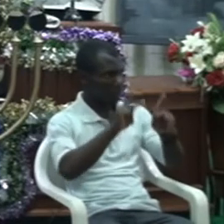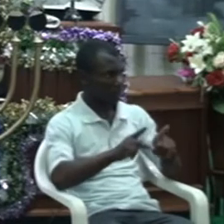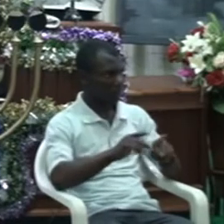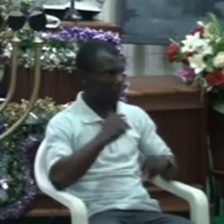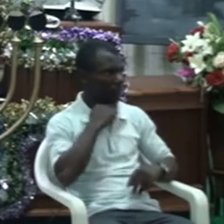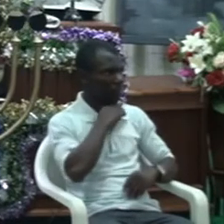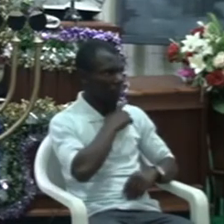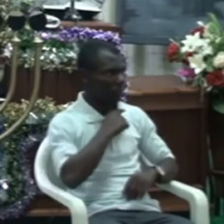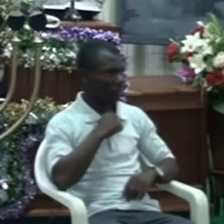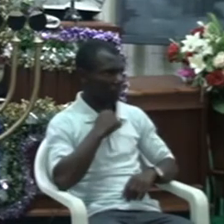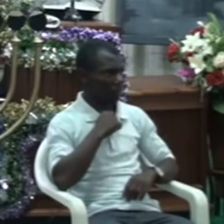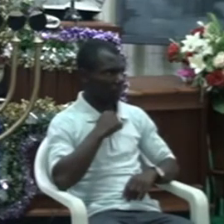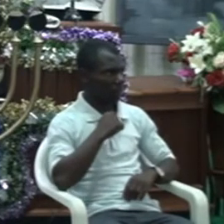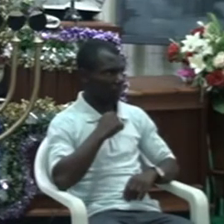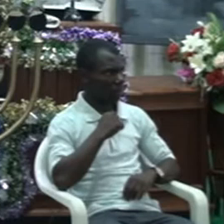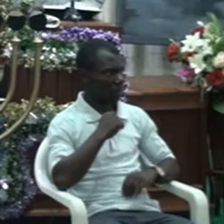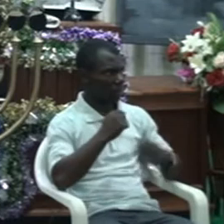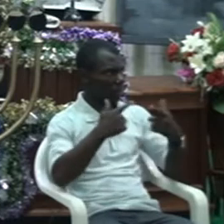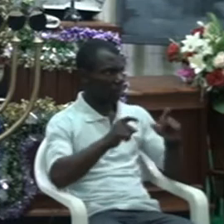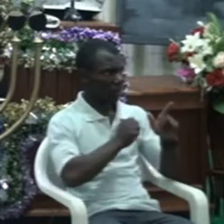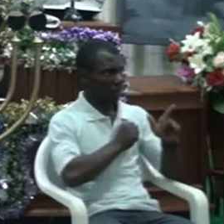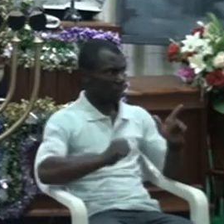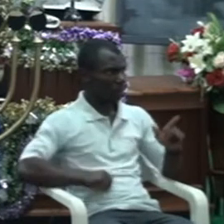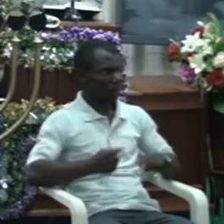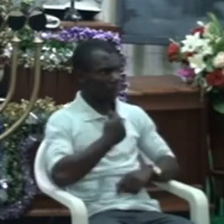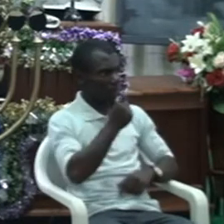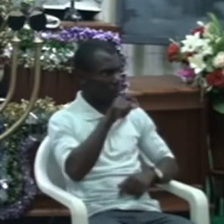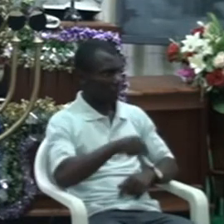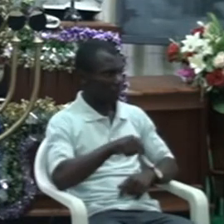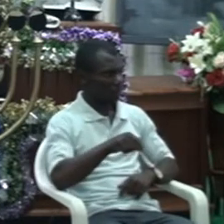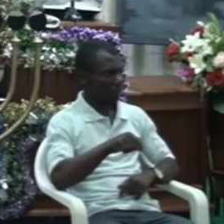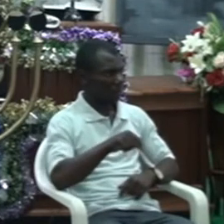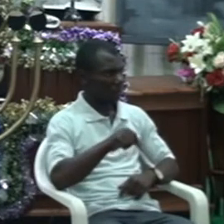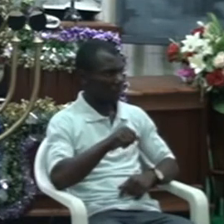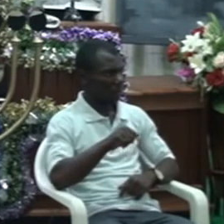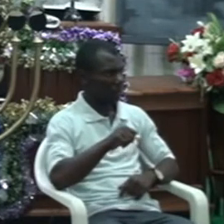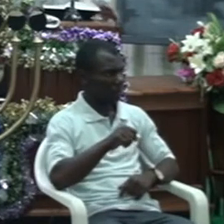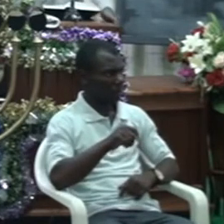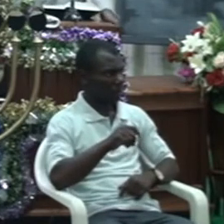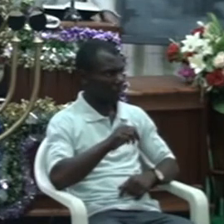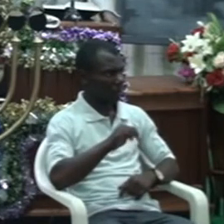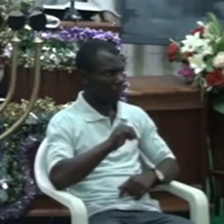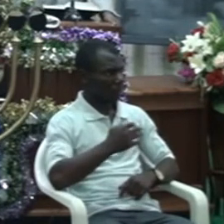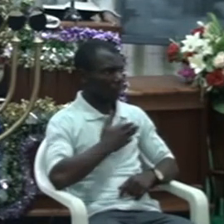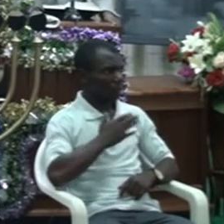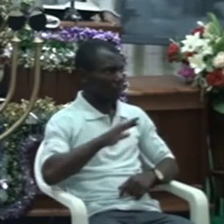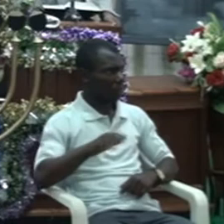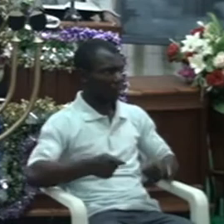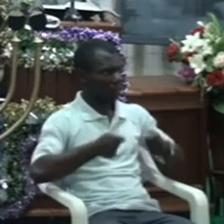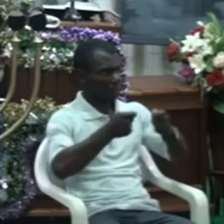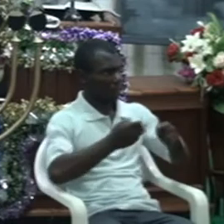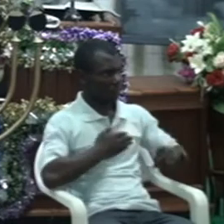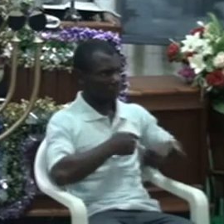Akaon. Wakati Bwana anasema. Lorsque le Seigneur dit, mon enfant, donne-moi